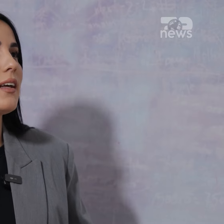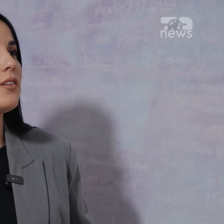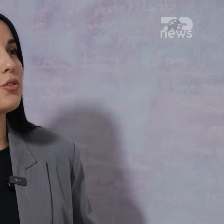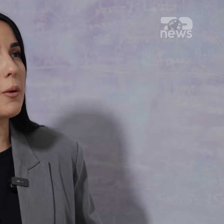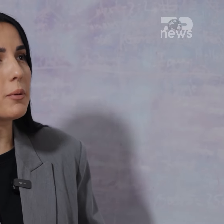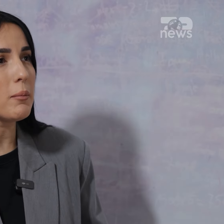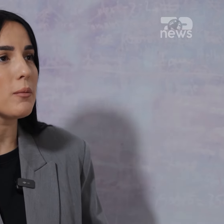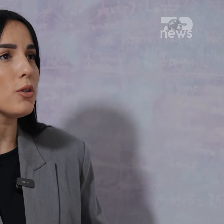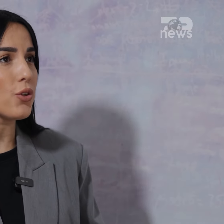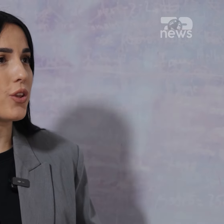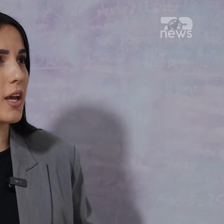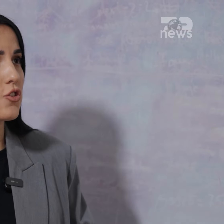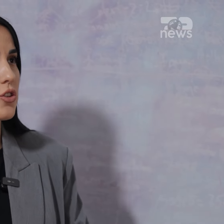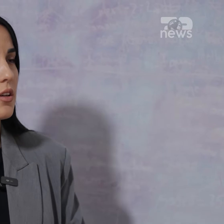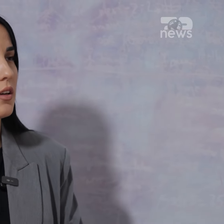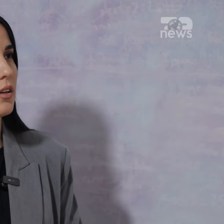e ndërveprimit më të thjeshtë?